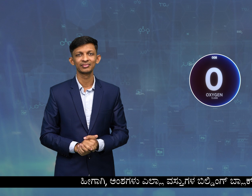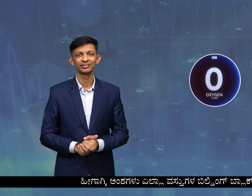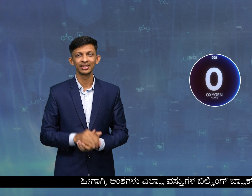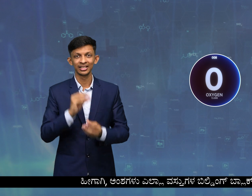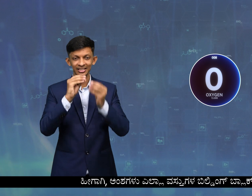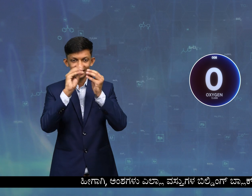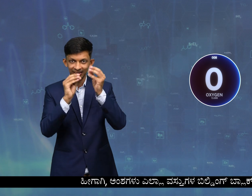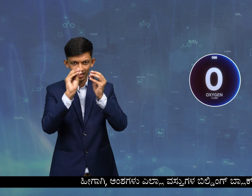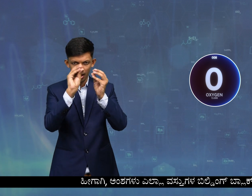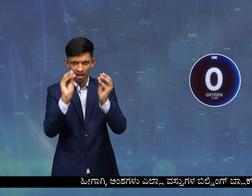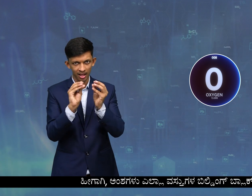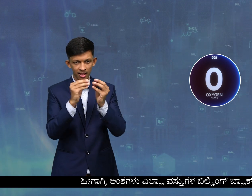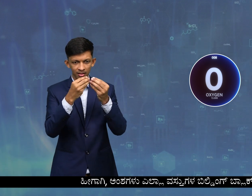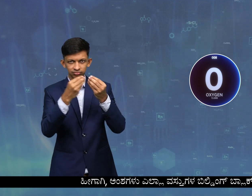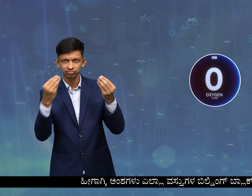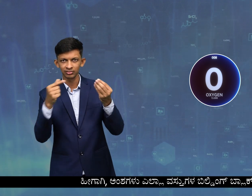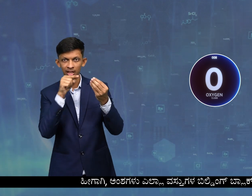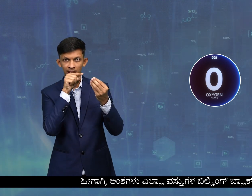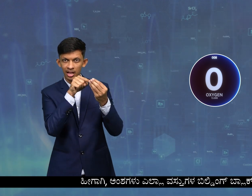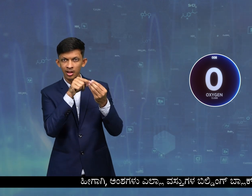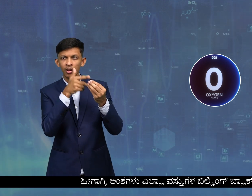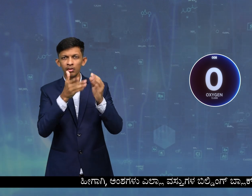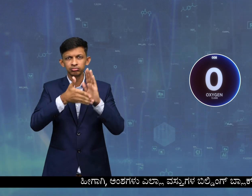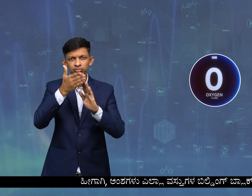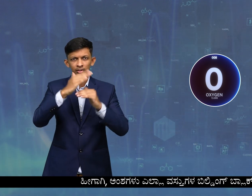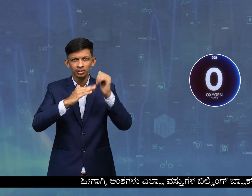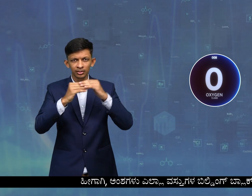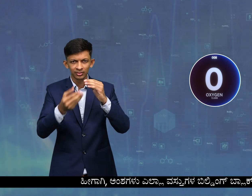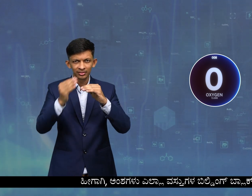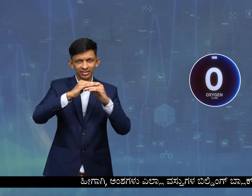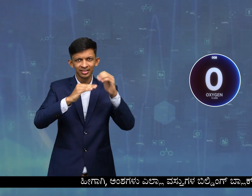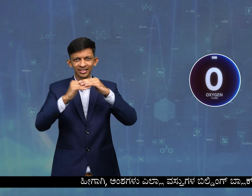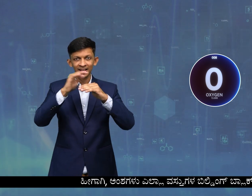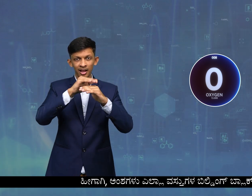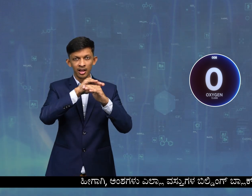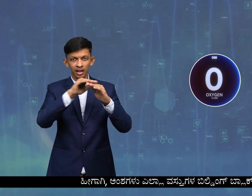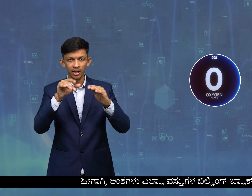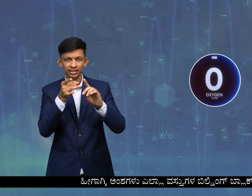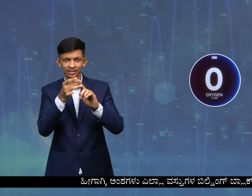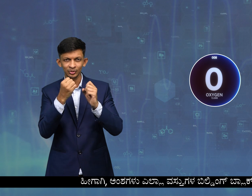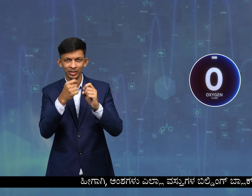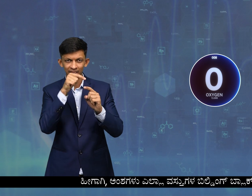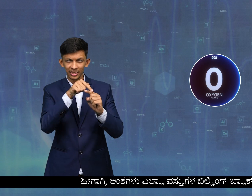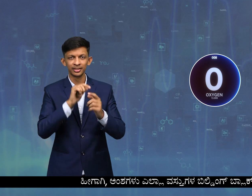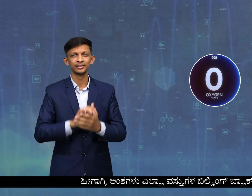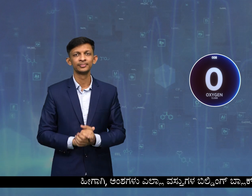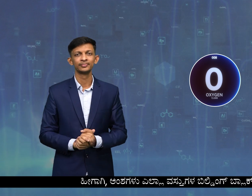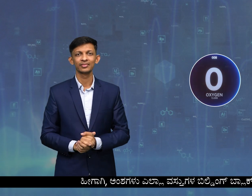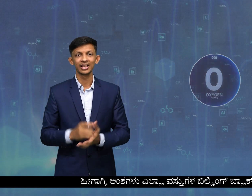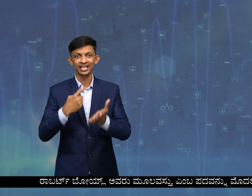ಹೀಗಾಗಿ ಅಂಶಗಳು ಎಲ್ಲಾ ವಸ್ತುಗಳ ಬಿಲ್ಡಿಂಗ್ ಬ್ಲಾಕ್ ಆಗಿದೆ.